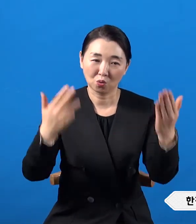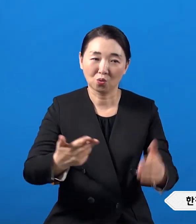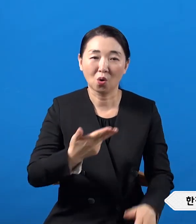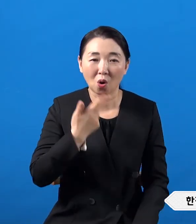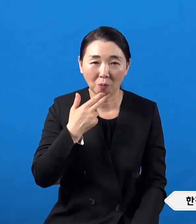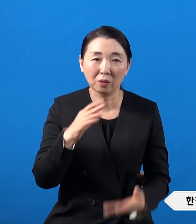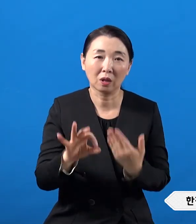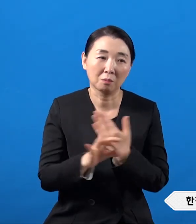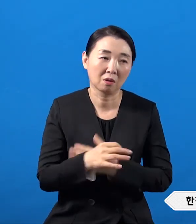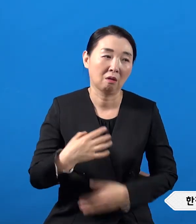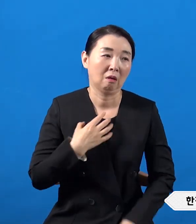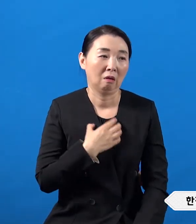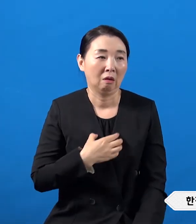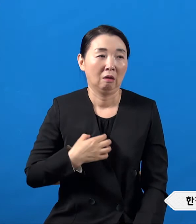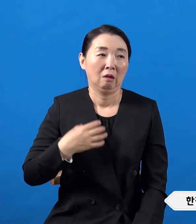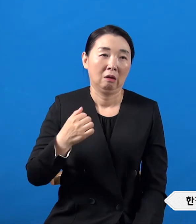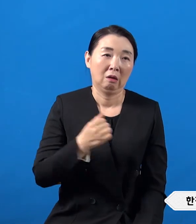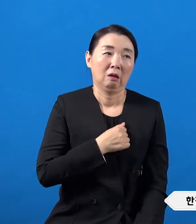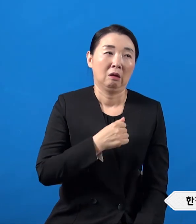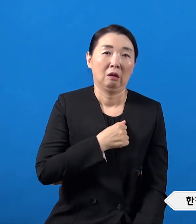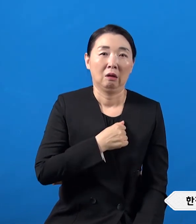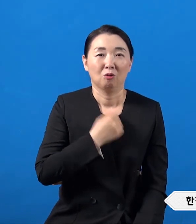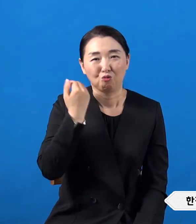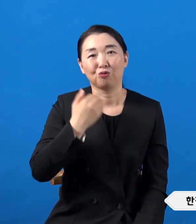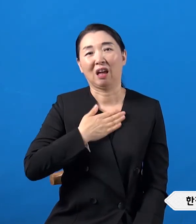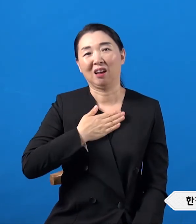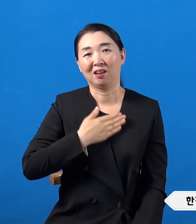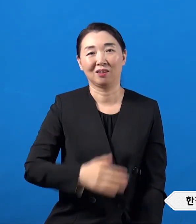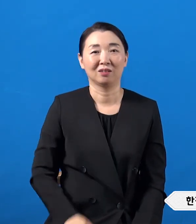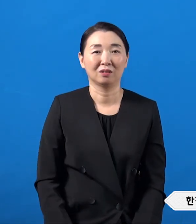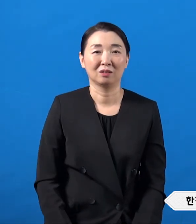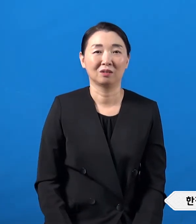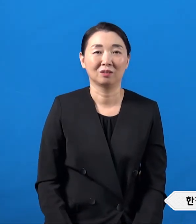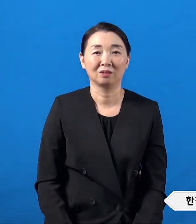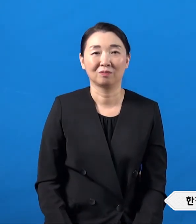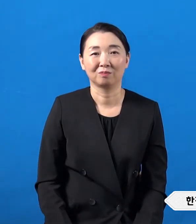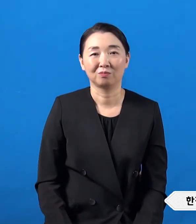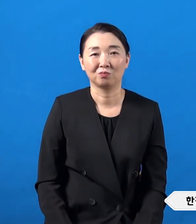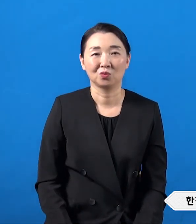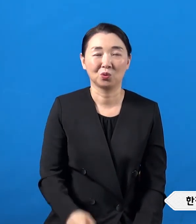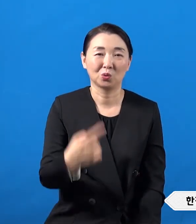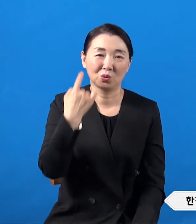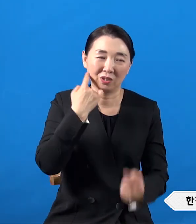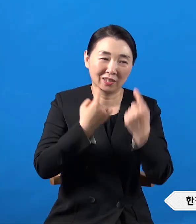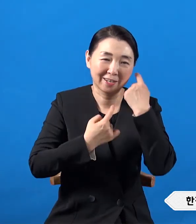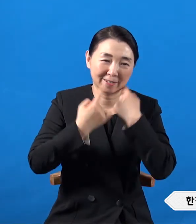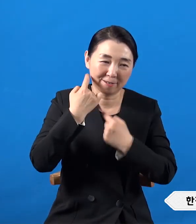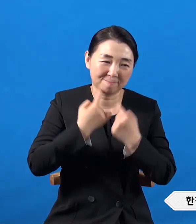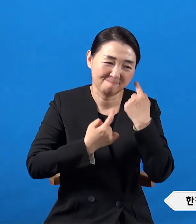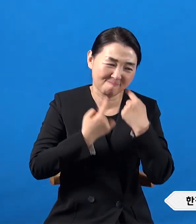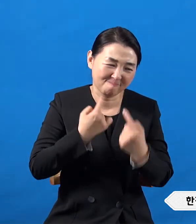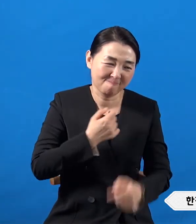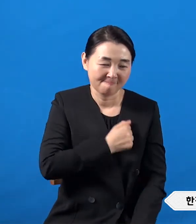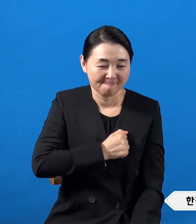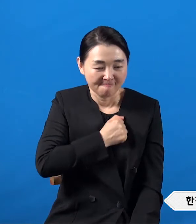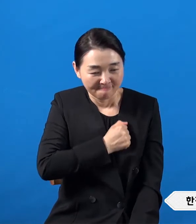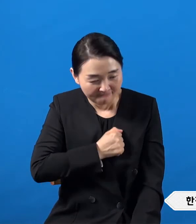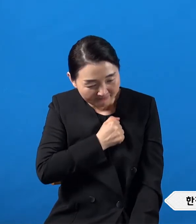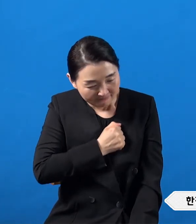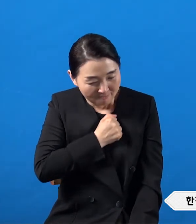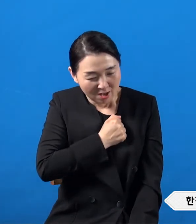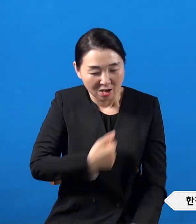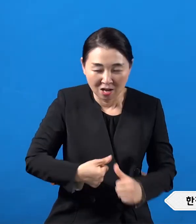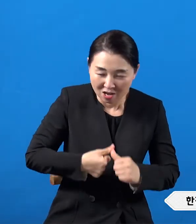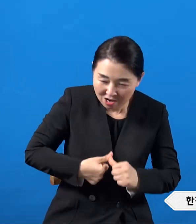용서하지 않으면 괴롭고 답답한 것은 나 자신입니다. 계속 상처를 끌어안고 신음하면서 살아야